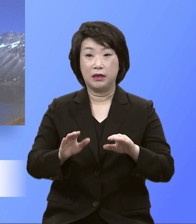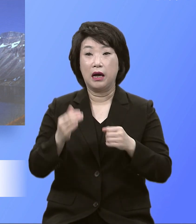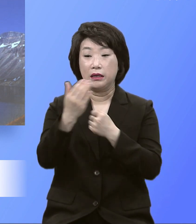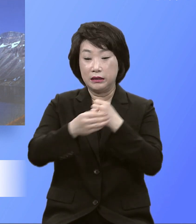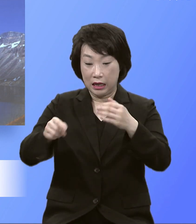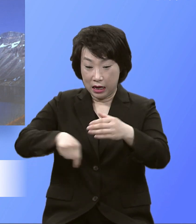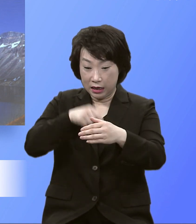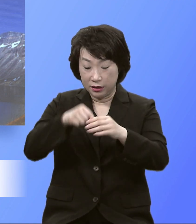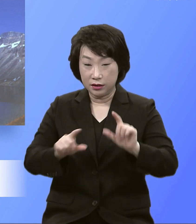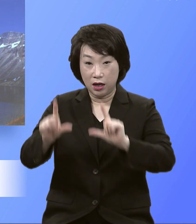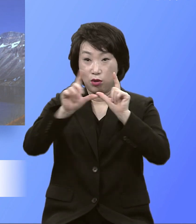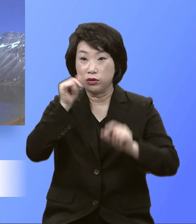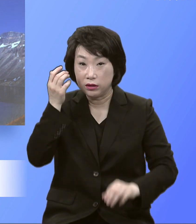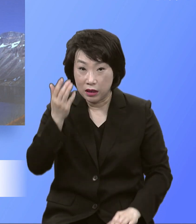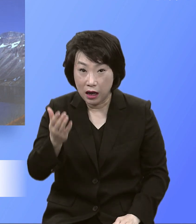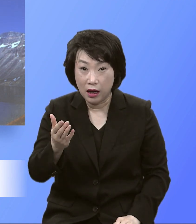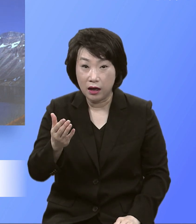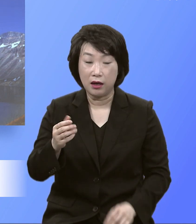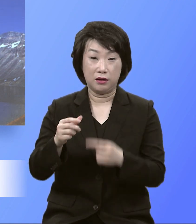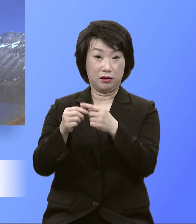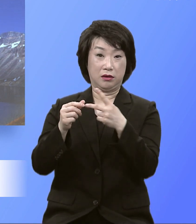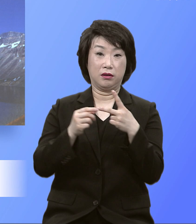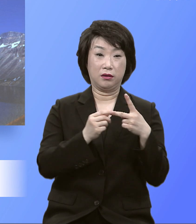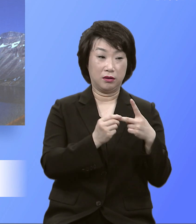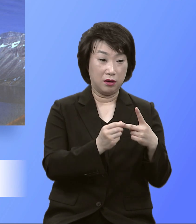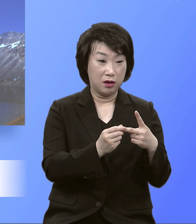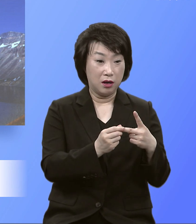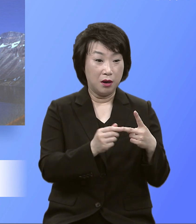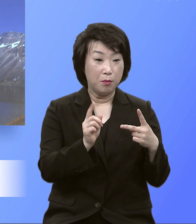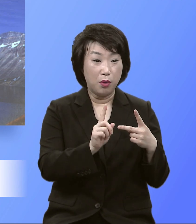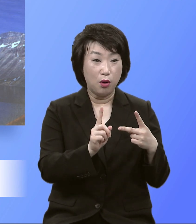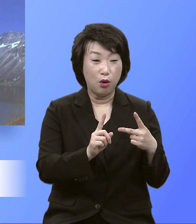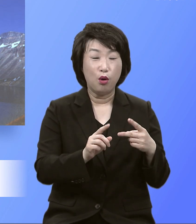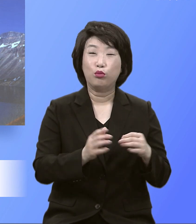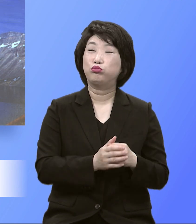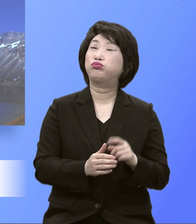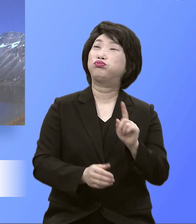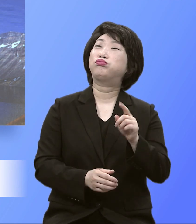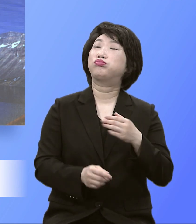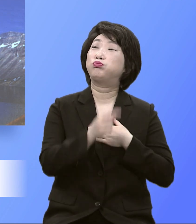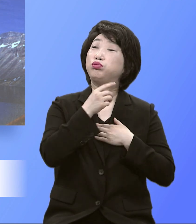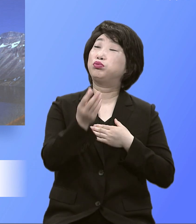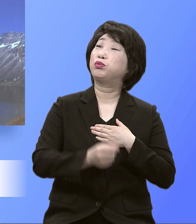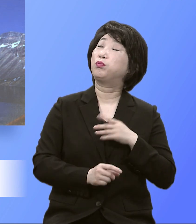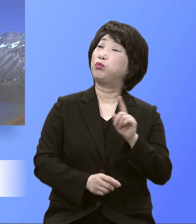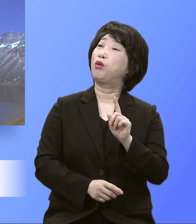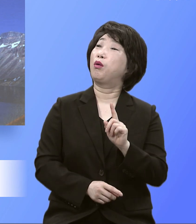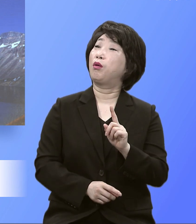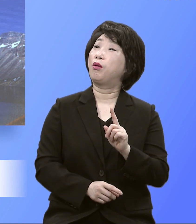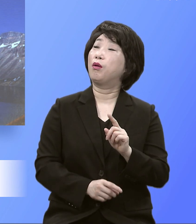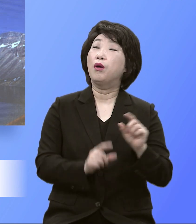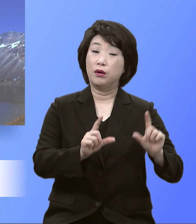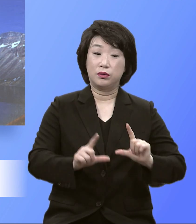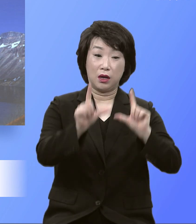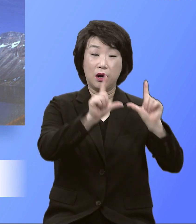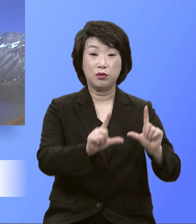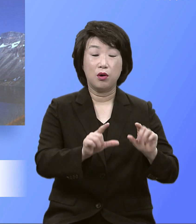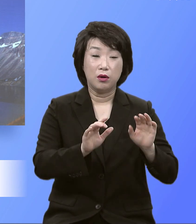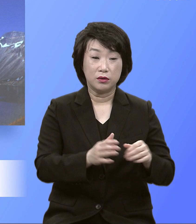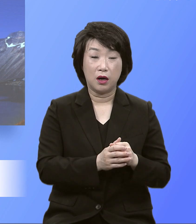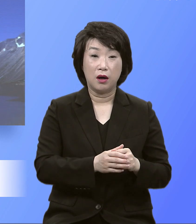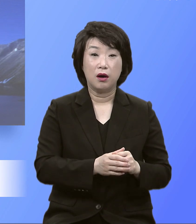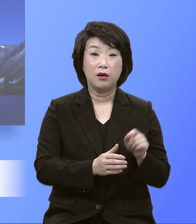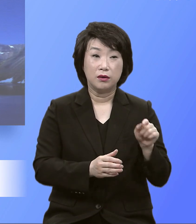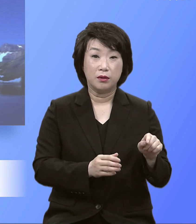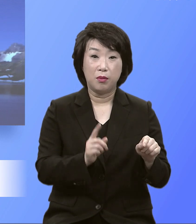은혜 안에 사느냐, 아니면 그냥 내가 무슨 빚을 졌냐 하고 살다